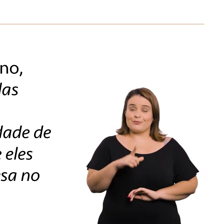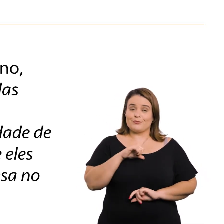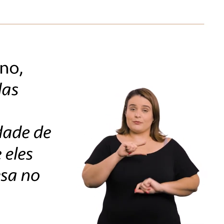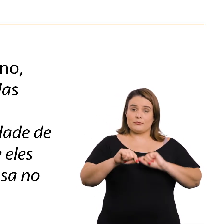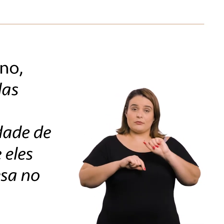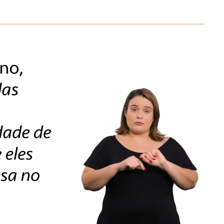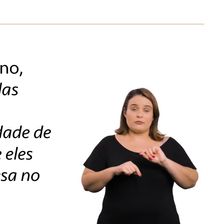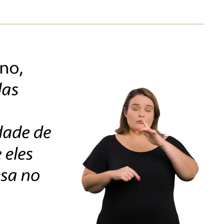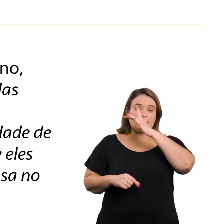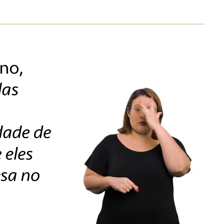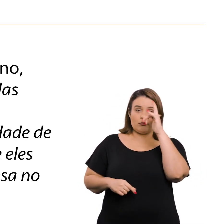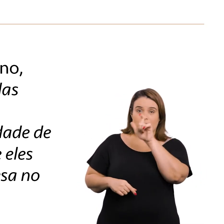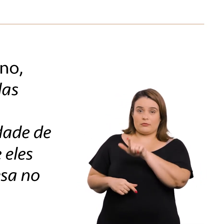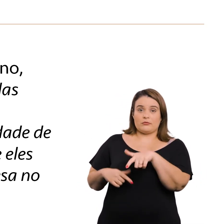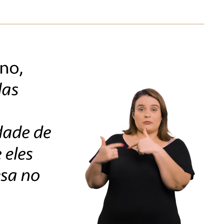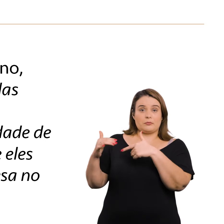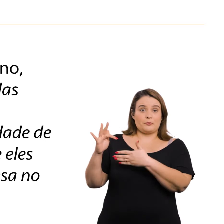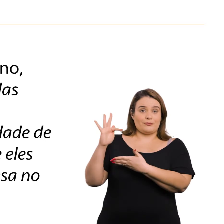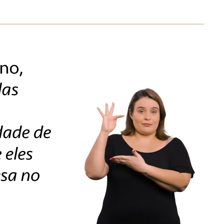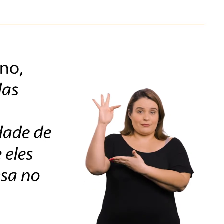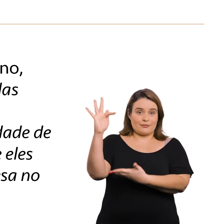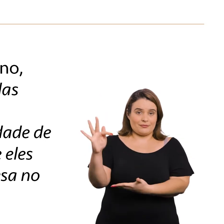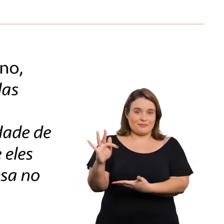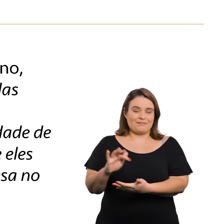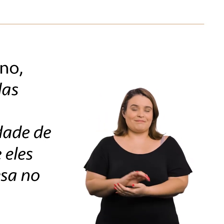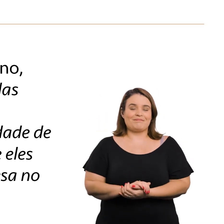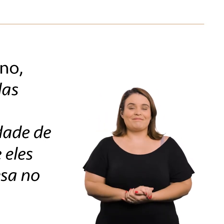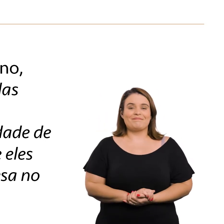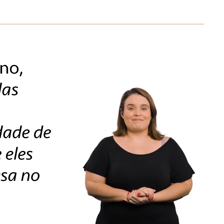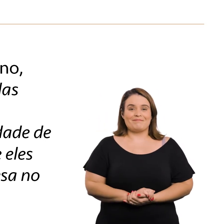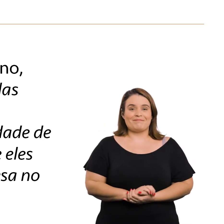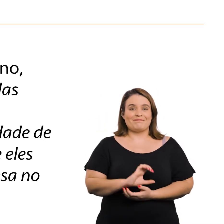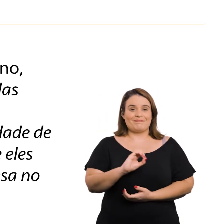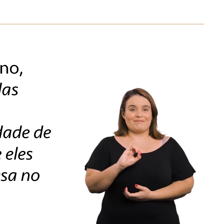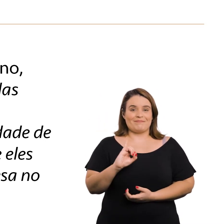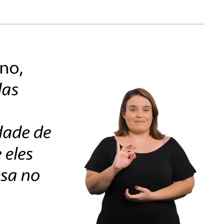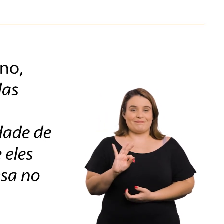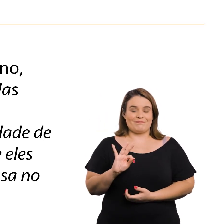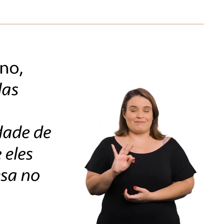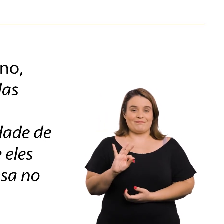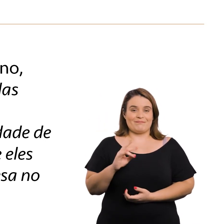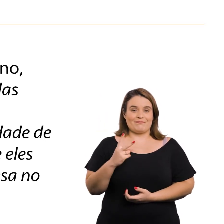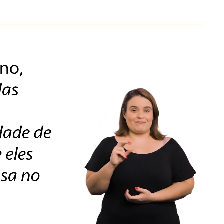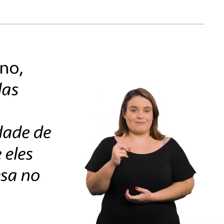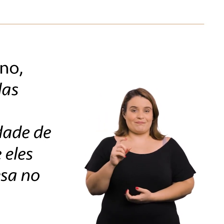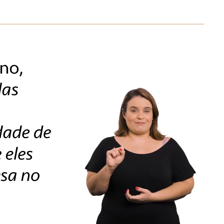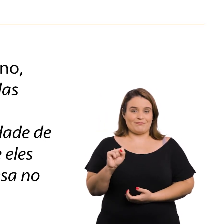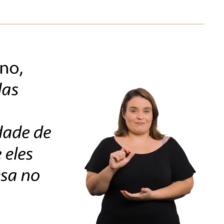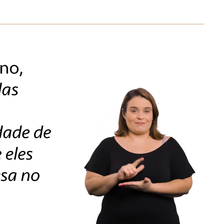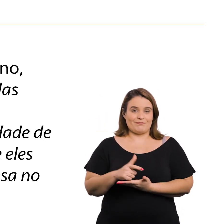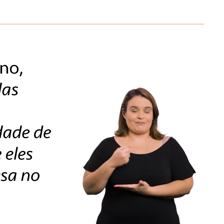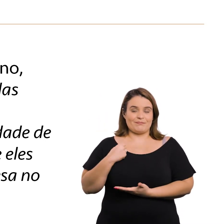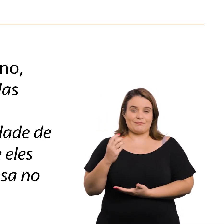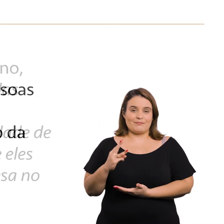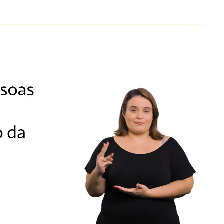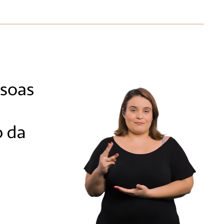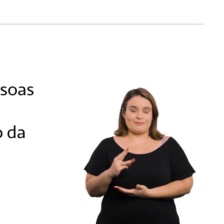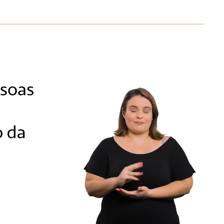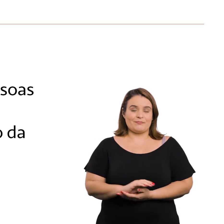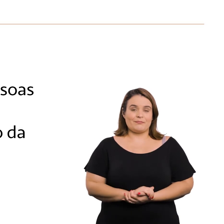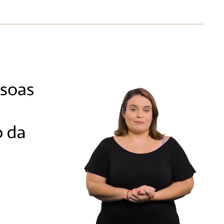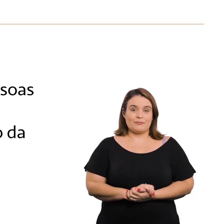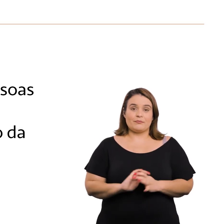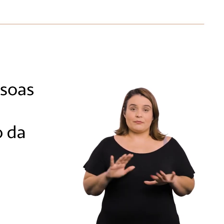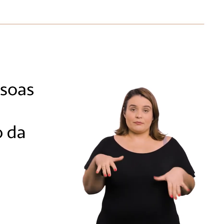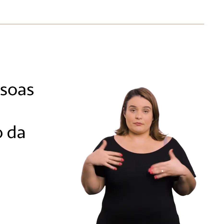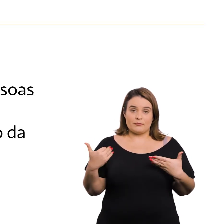estando entre eles os que trabalharão na empresa no futuro. Fecha aspas. OIT 2018, página 33.